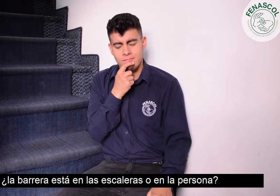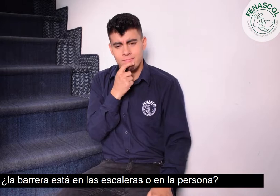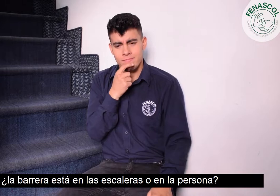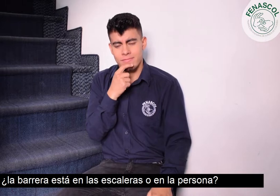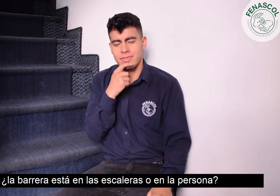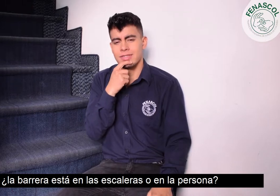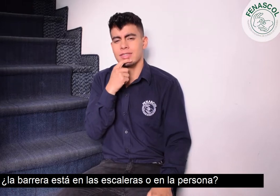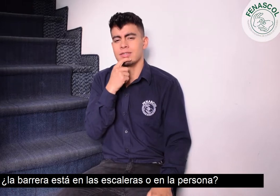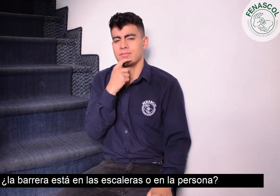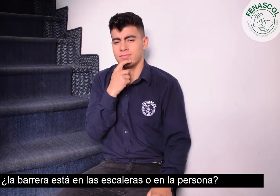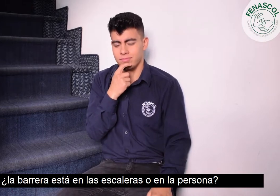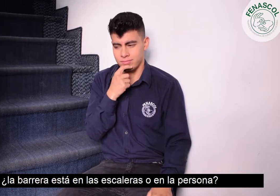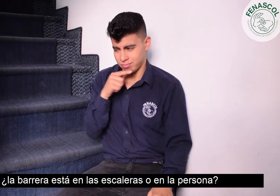escaleras o en la persona?